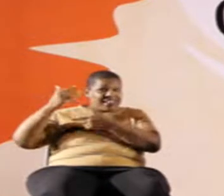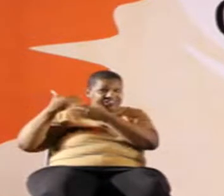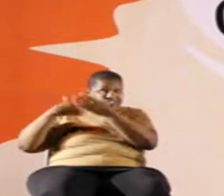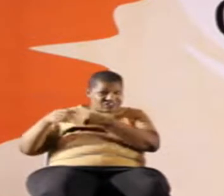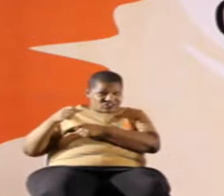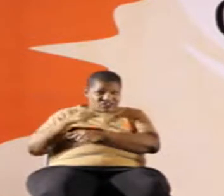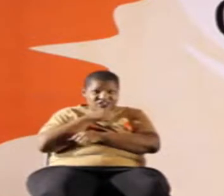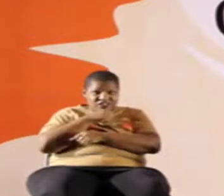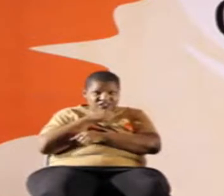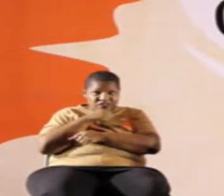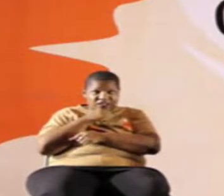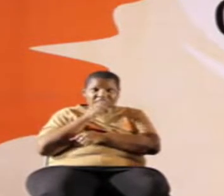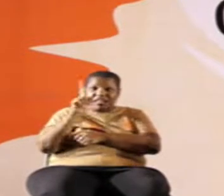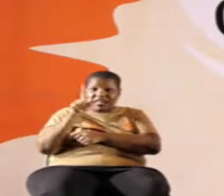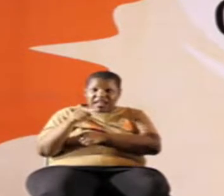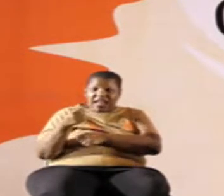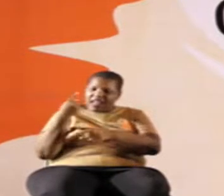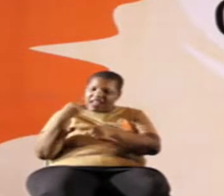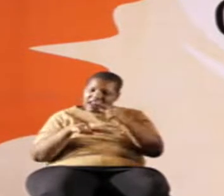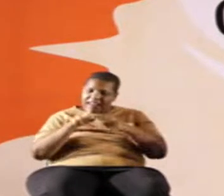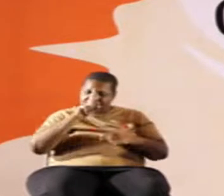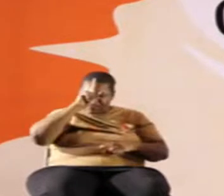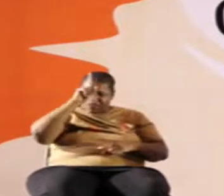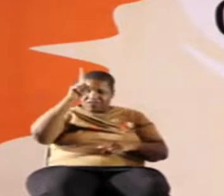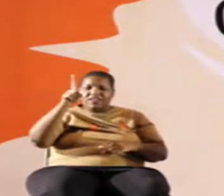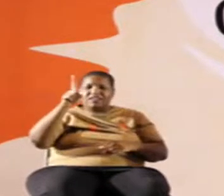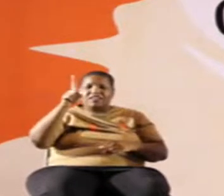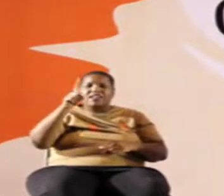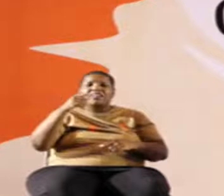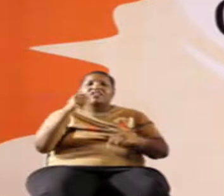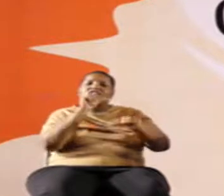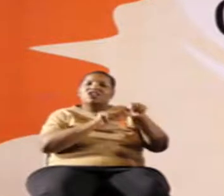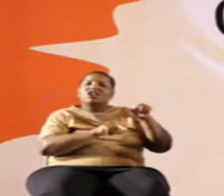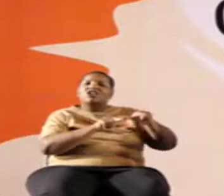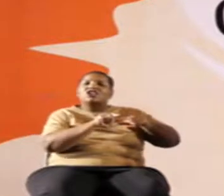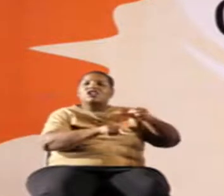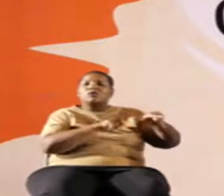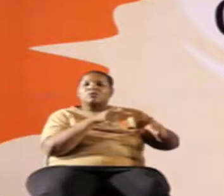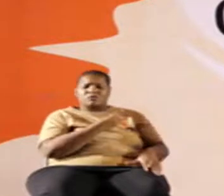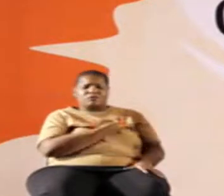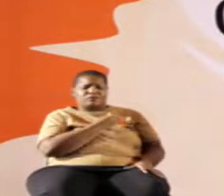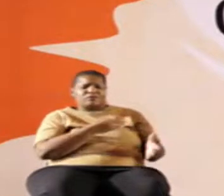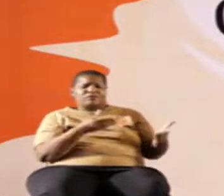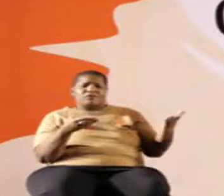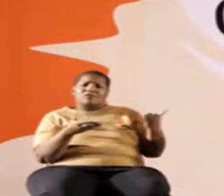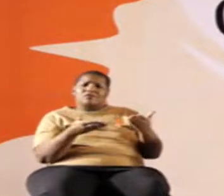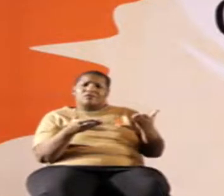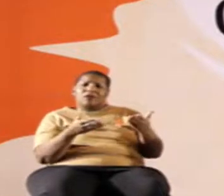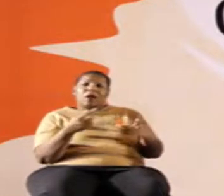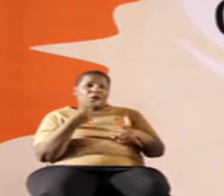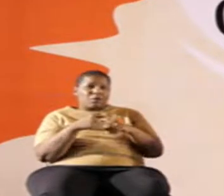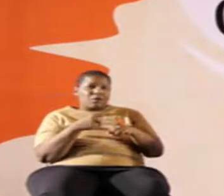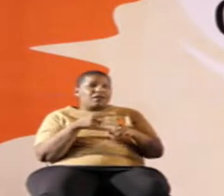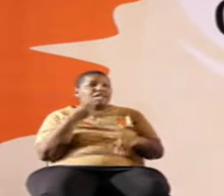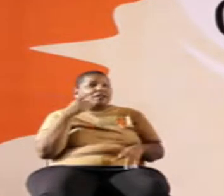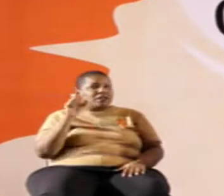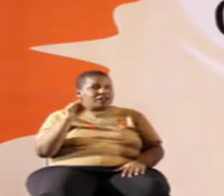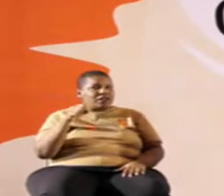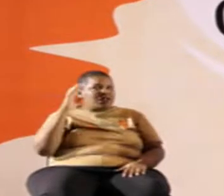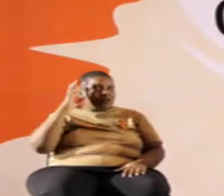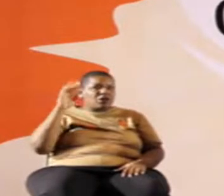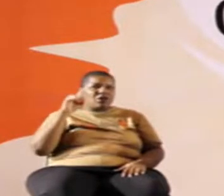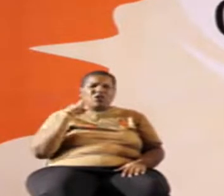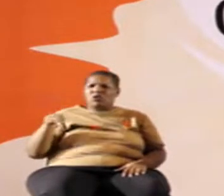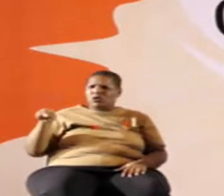Que a tradição, ela é reinventada, ela é retrabalhada pelos seres viventes e atuais. Porque assim ela vai mais longe. Todo mundo diz